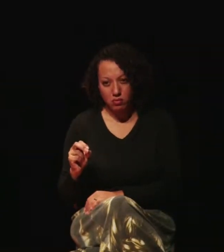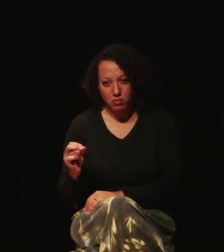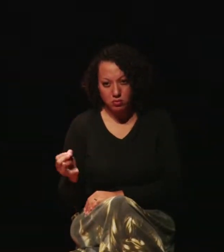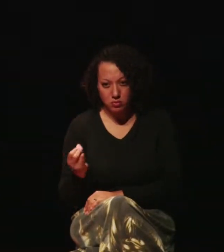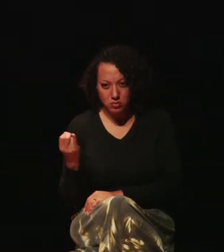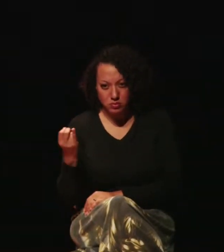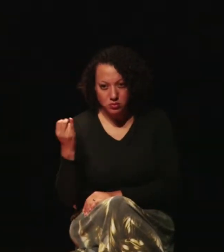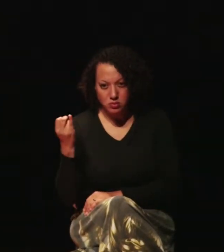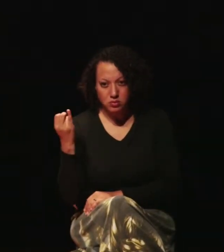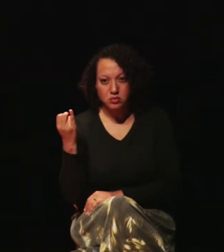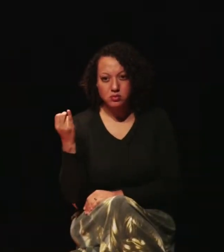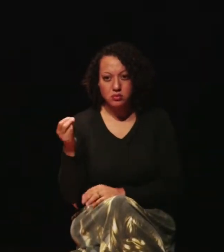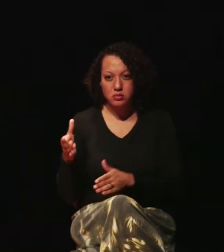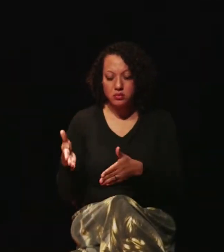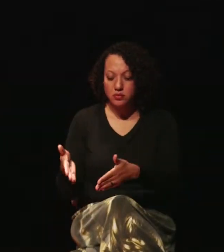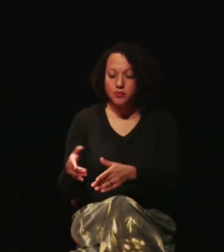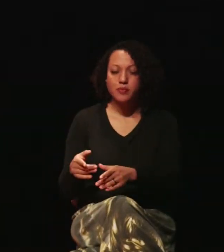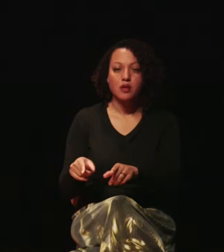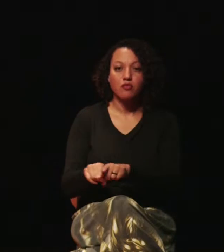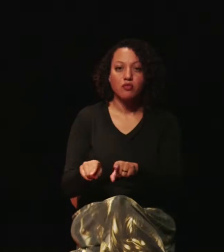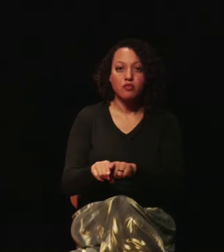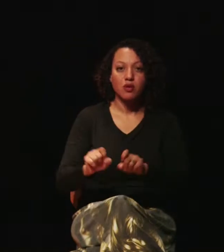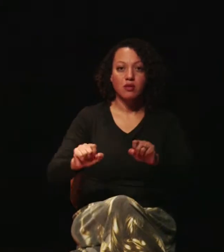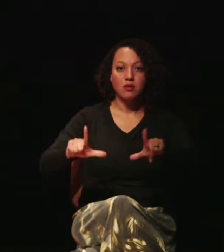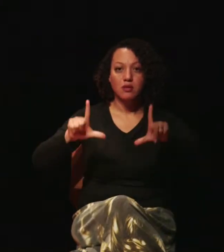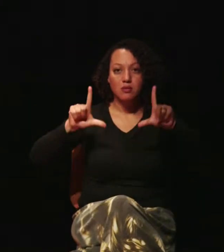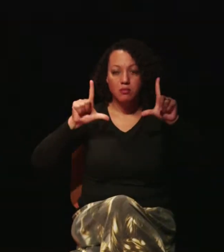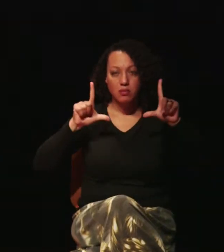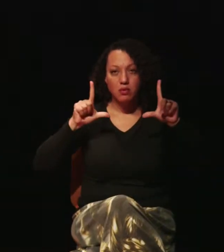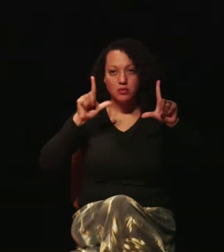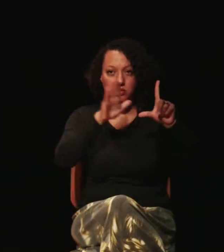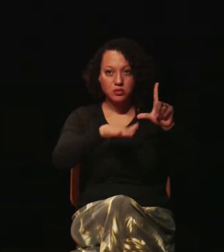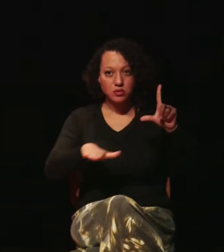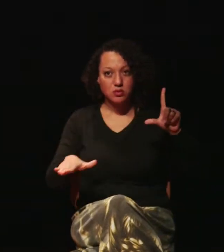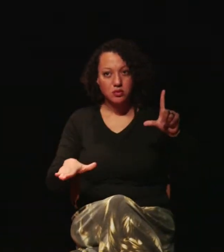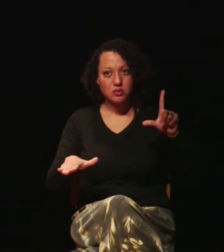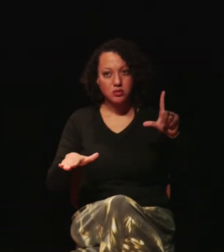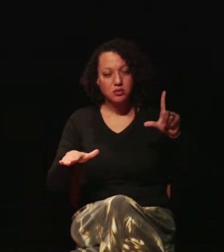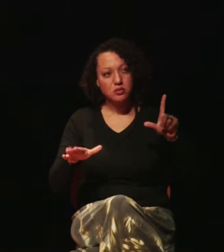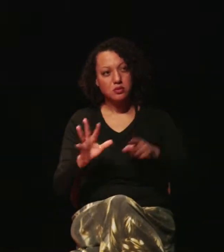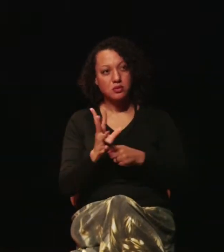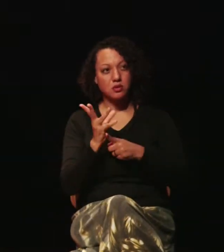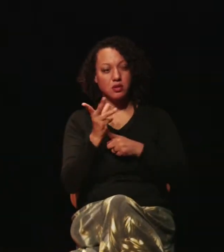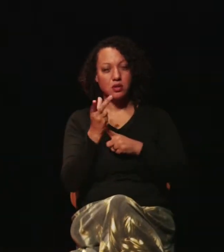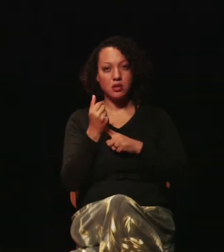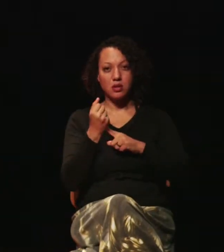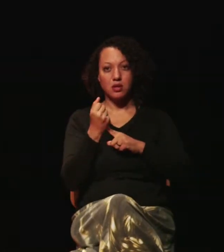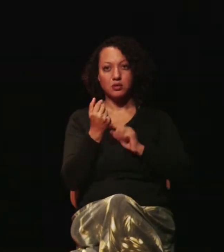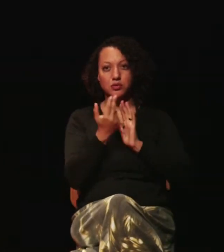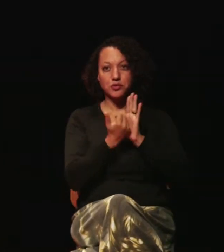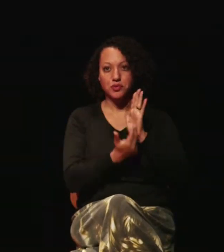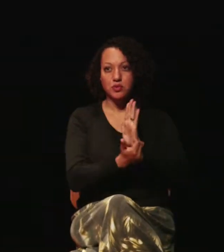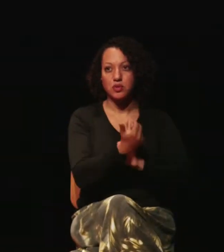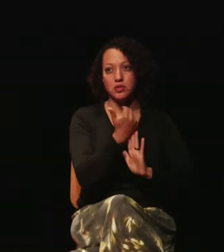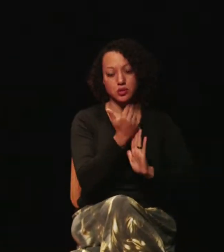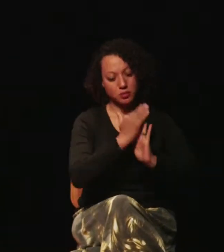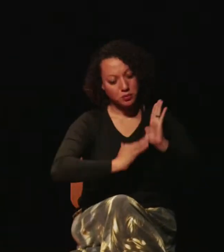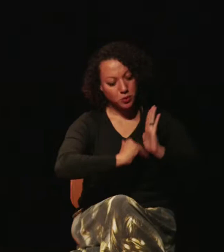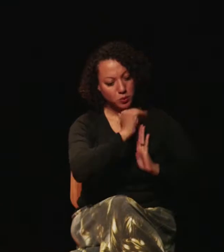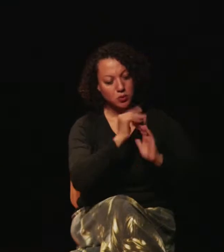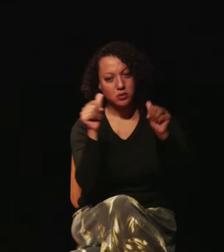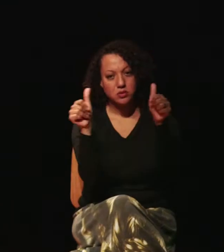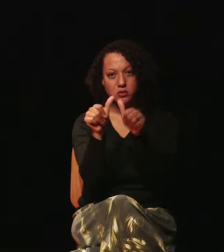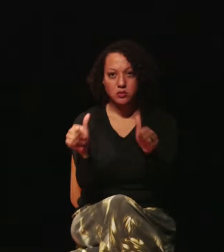Io voglio parlare appena da immagini da crianze, così come a gente aveva in arte figurativa, soprattutto nella pittura e nella